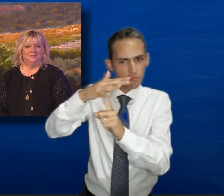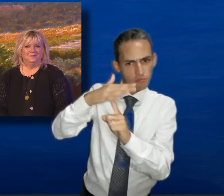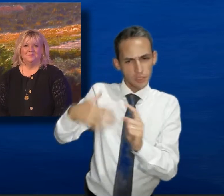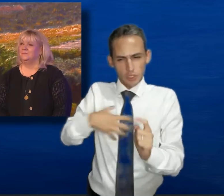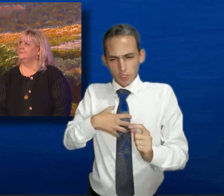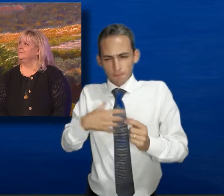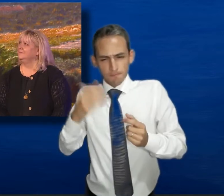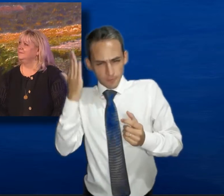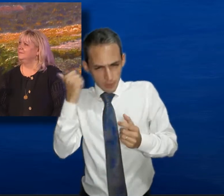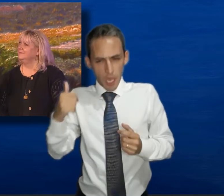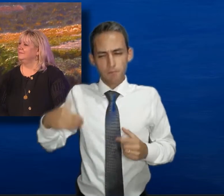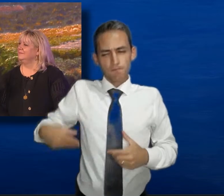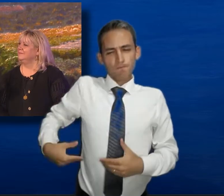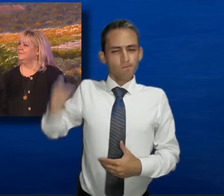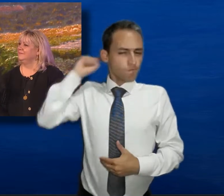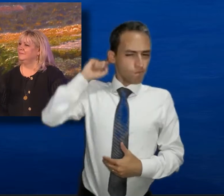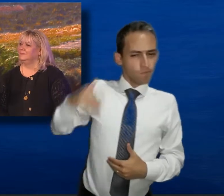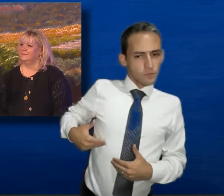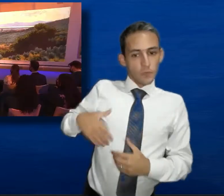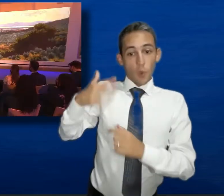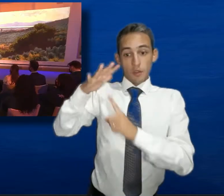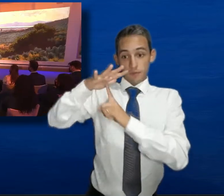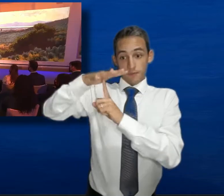quase instintivo para ele.